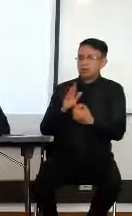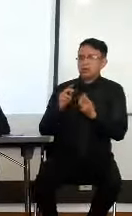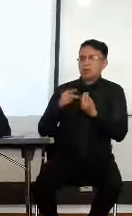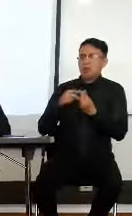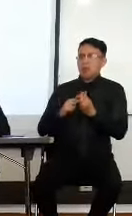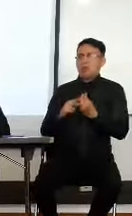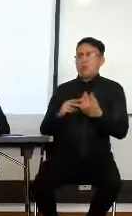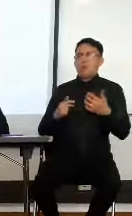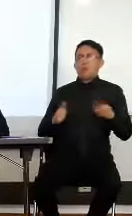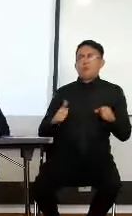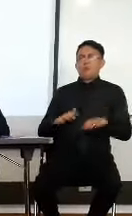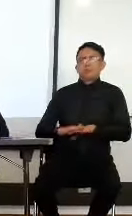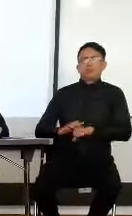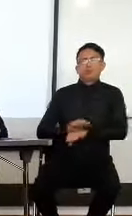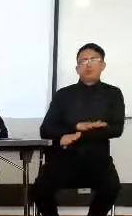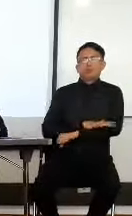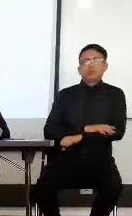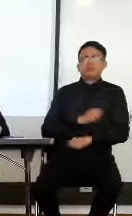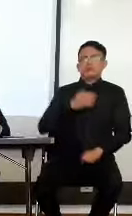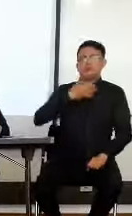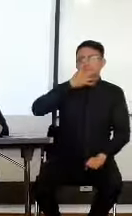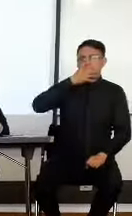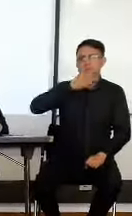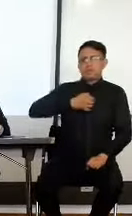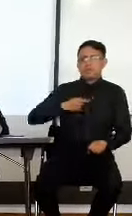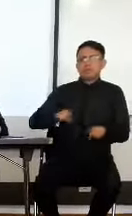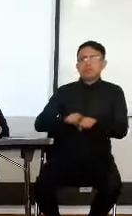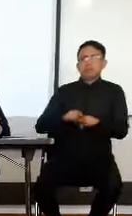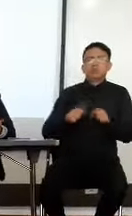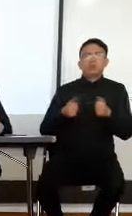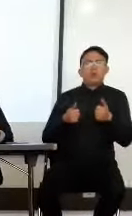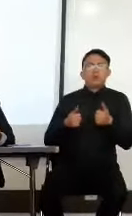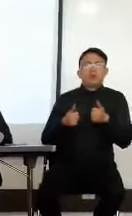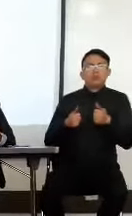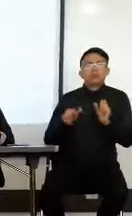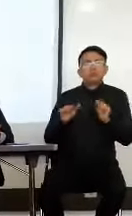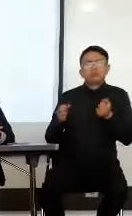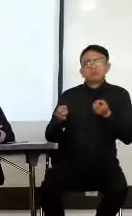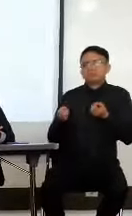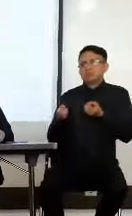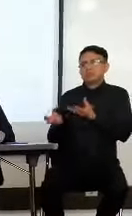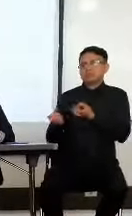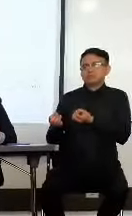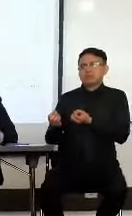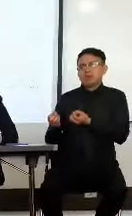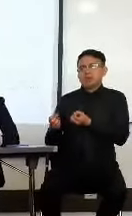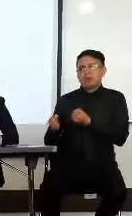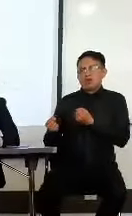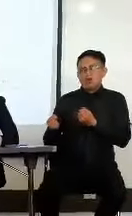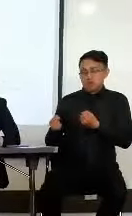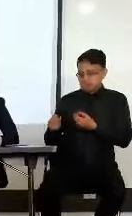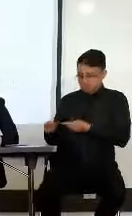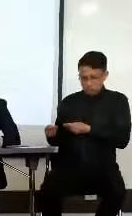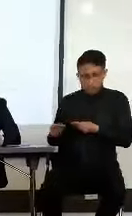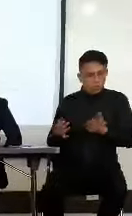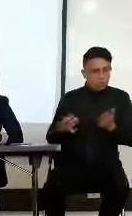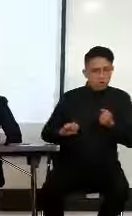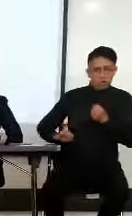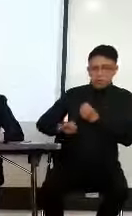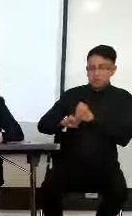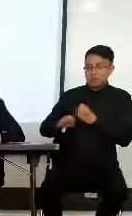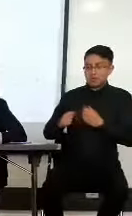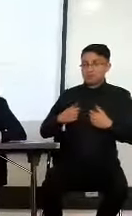una, digamos, un plus para nosotros, porque nos va a responder a ese cómo, ¿cierto? Nos va a dar un apoyo, que es muchas veces para lo que